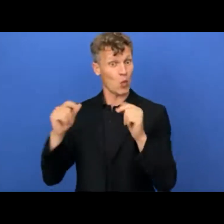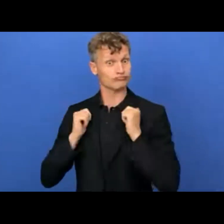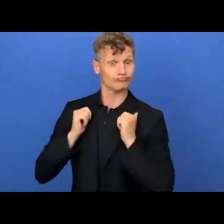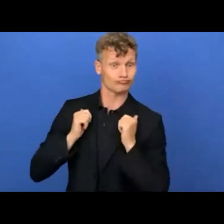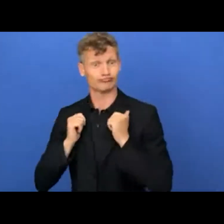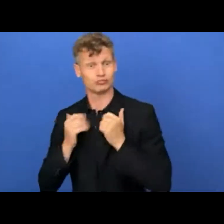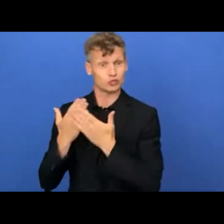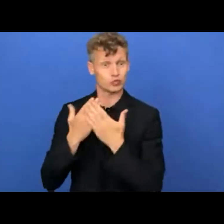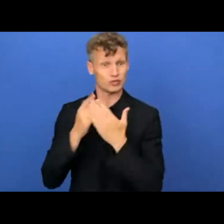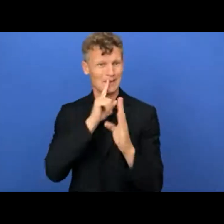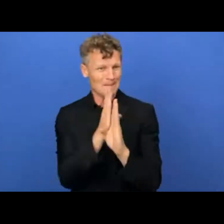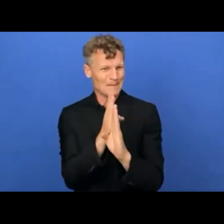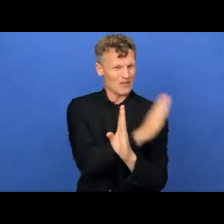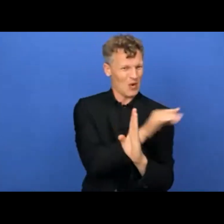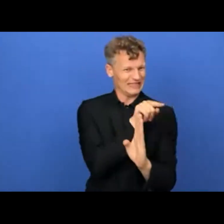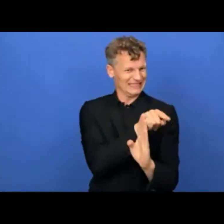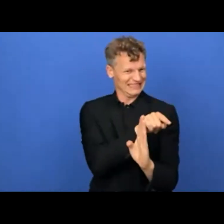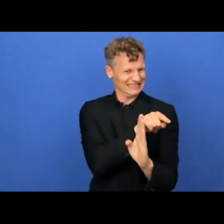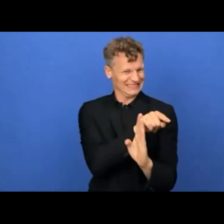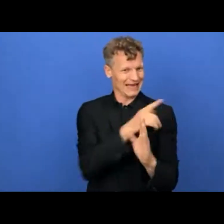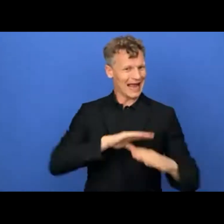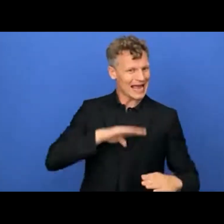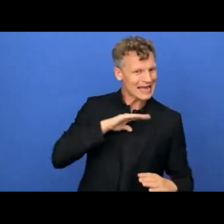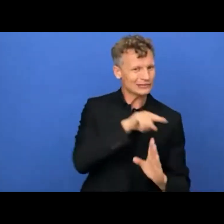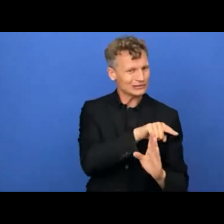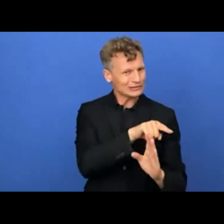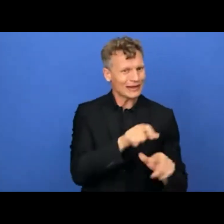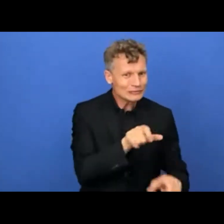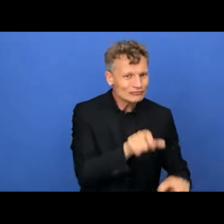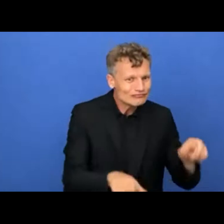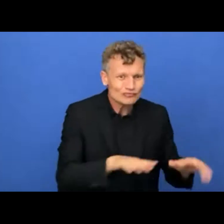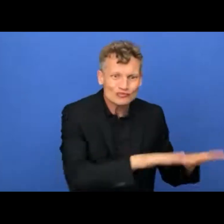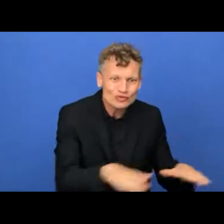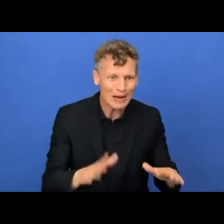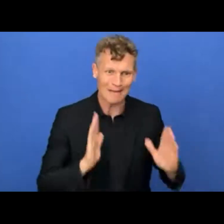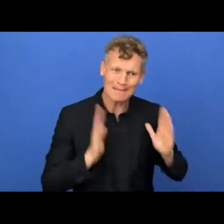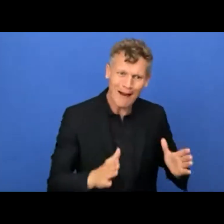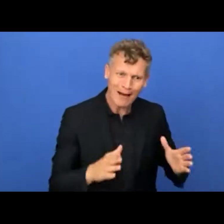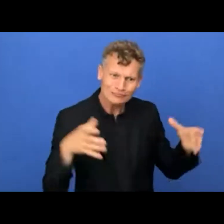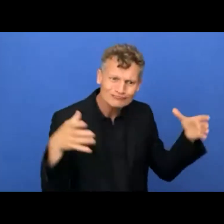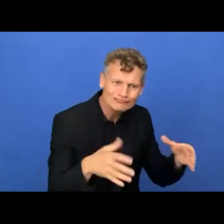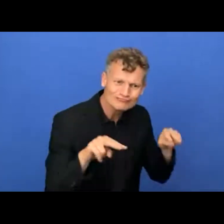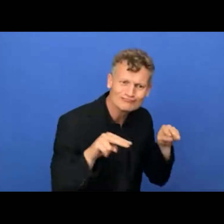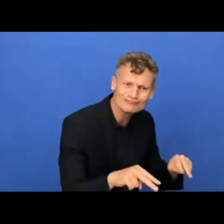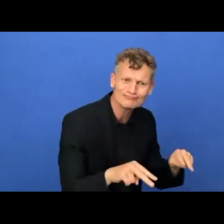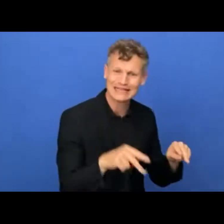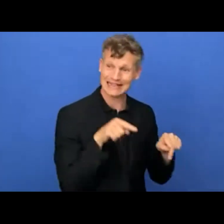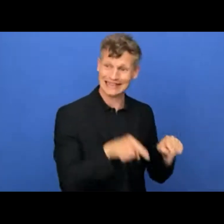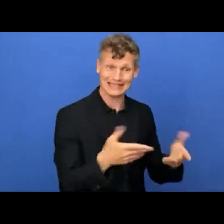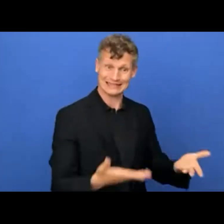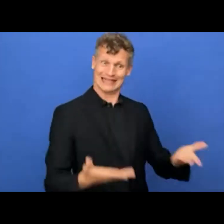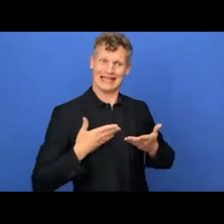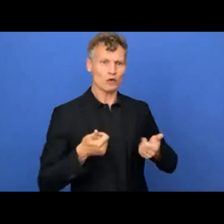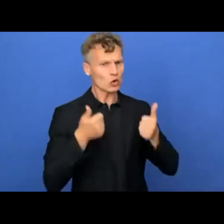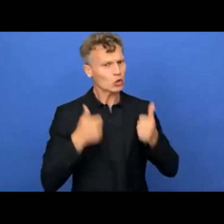une priorité nationale. C'est important pour les enfants, pour leurs familles également, pour les États. Et